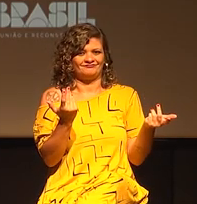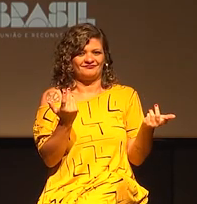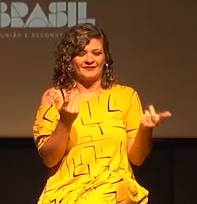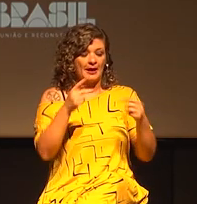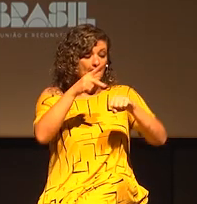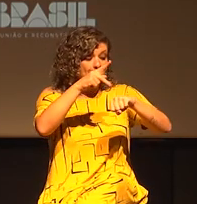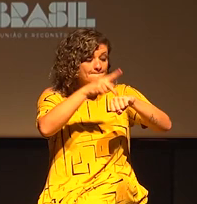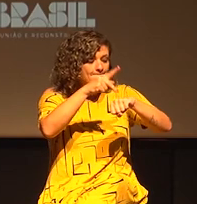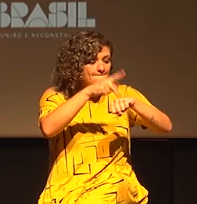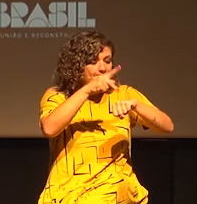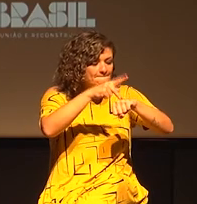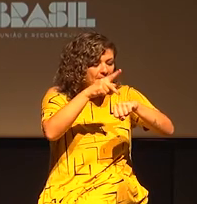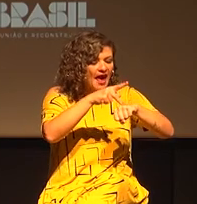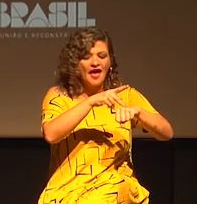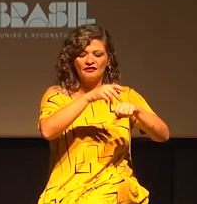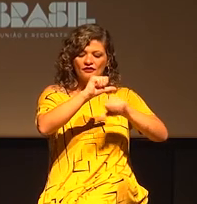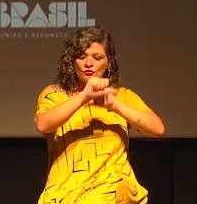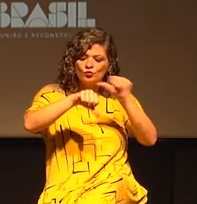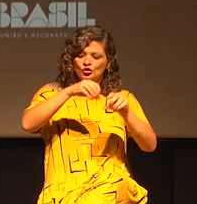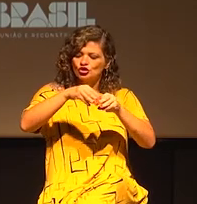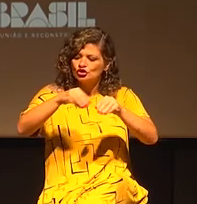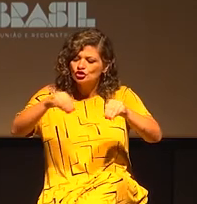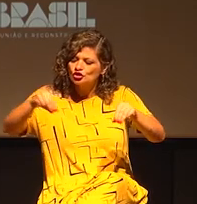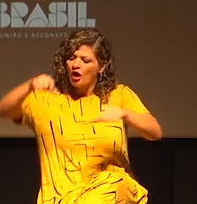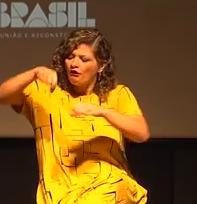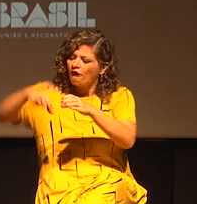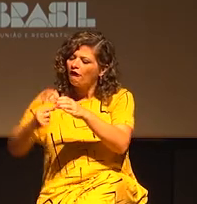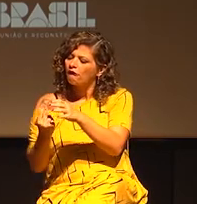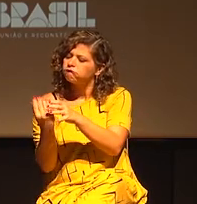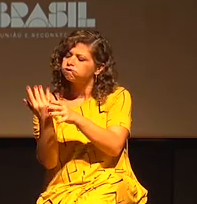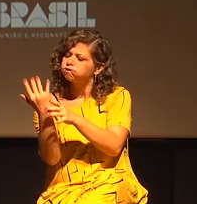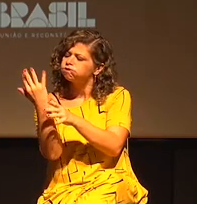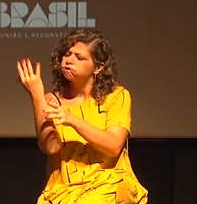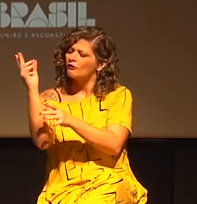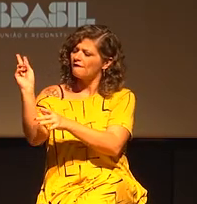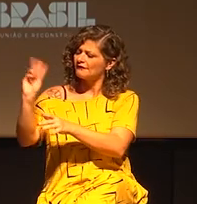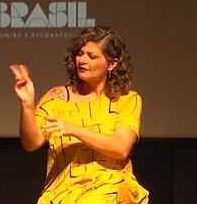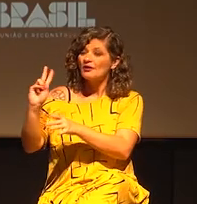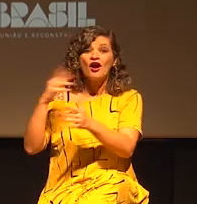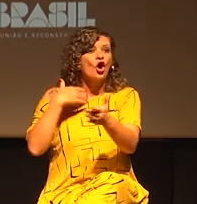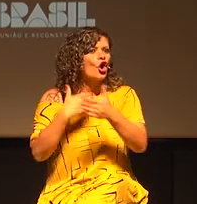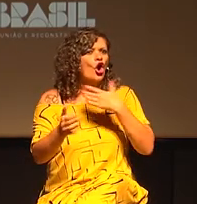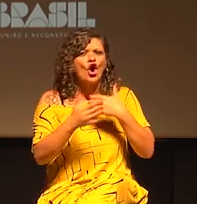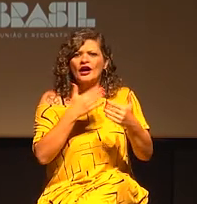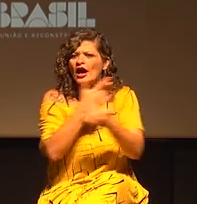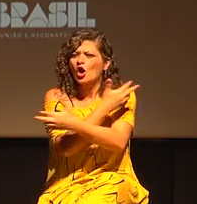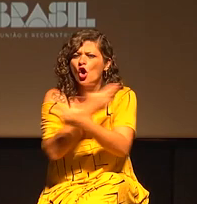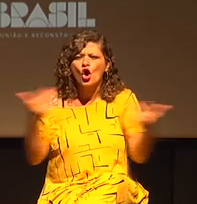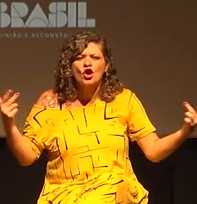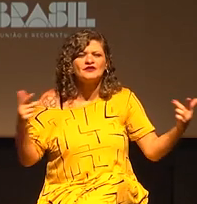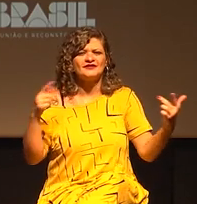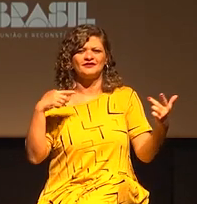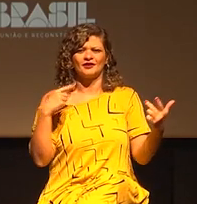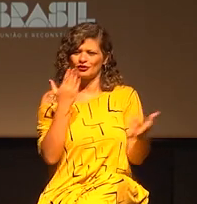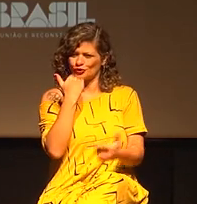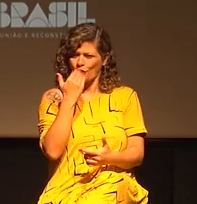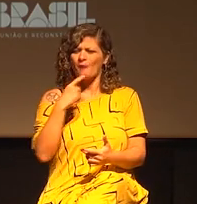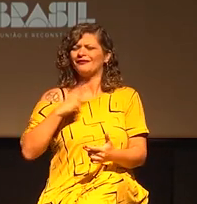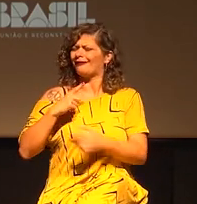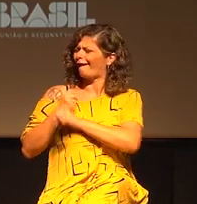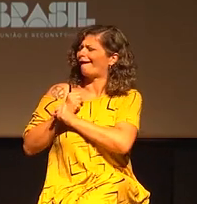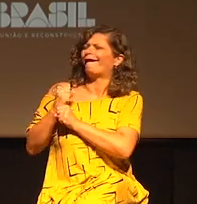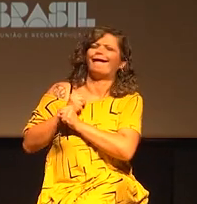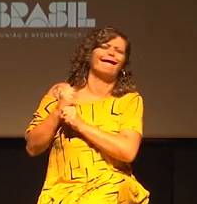pedra que virou solo que é nutriente que cresce a planta qualquer coisa que a gente coma tem milhares de anos